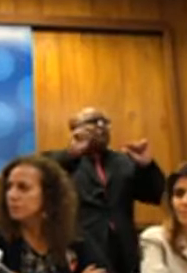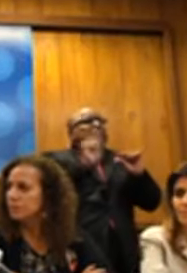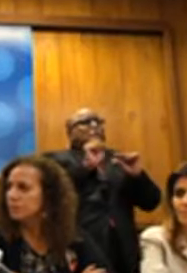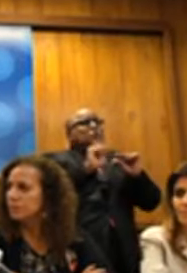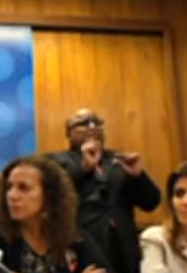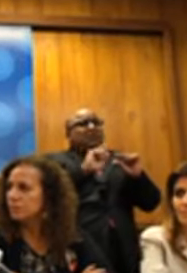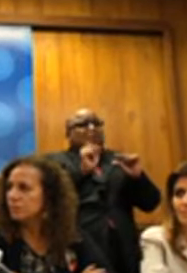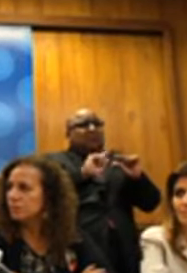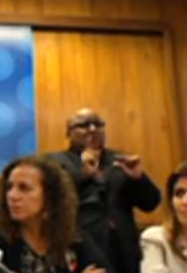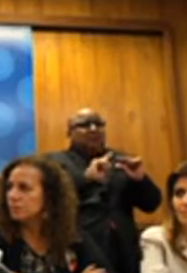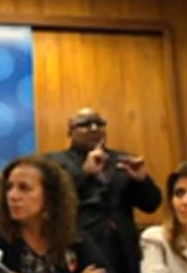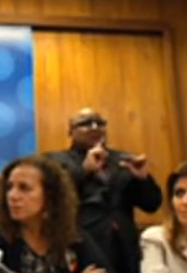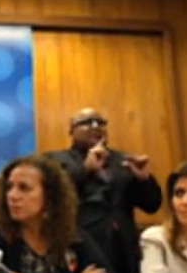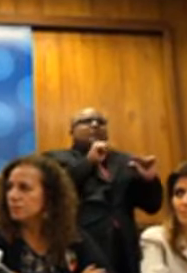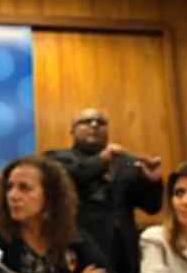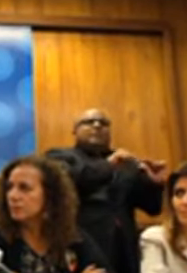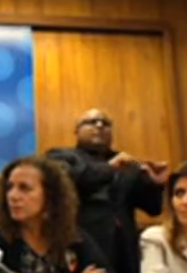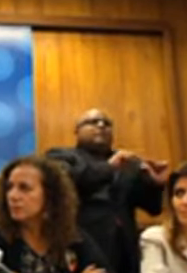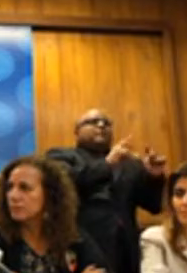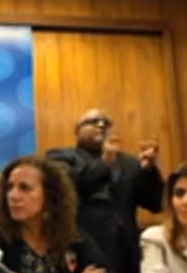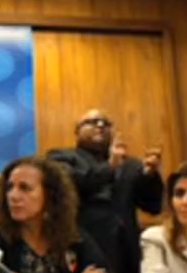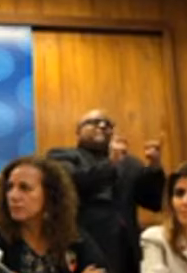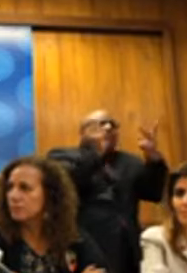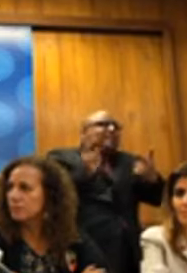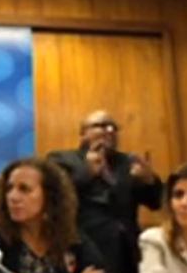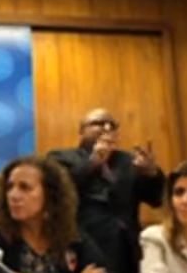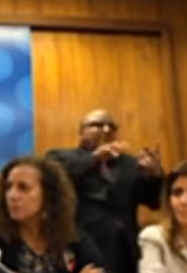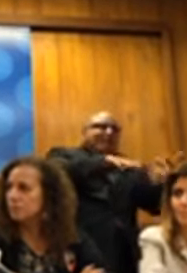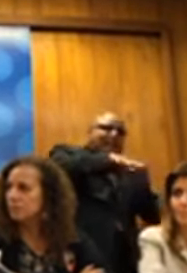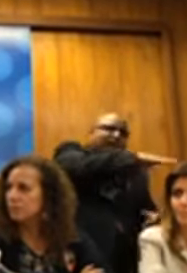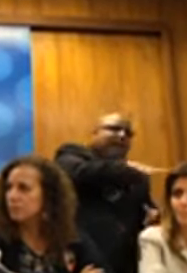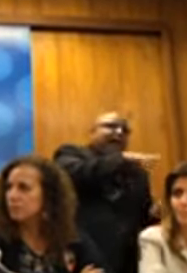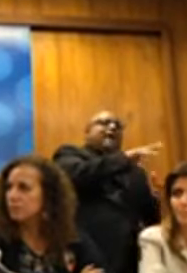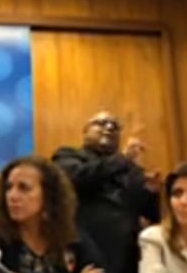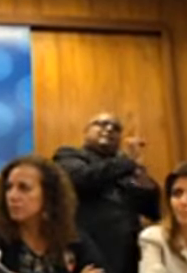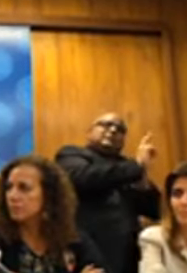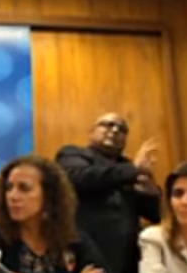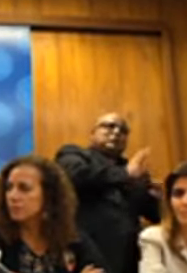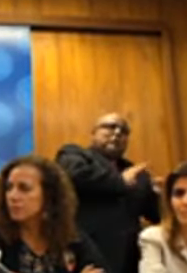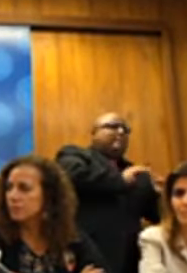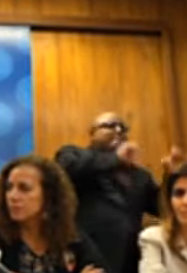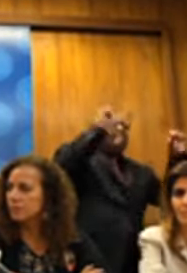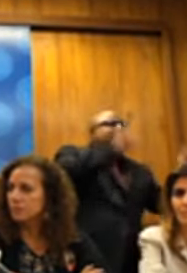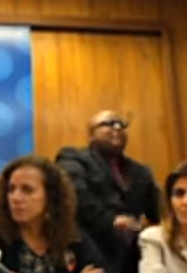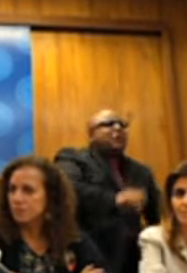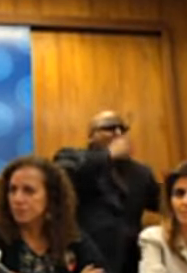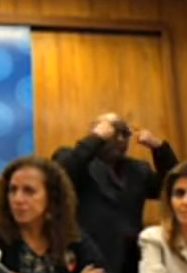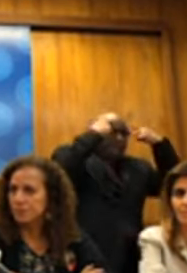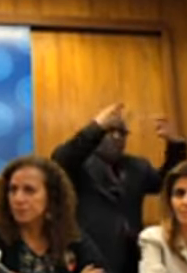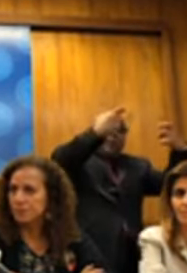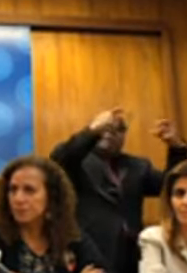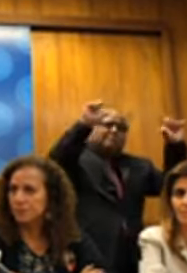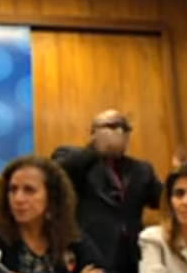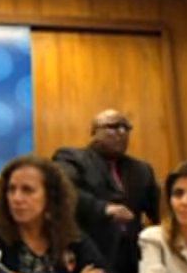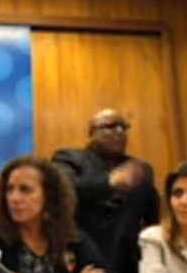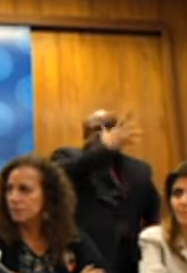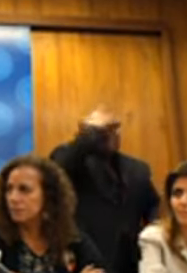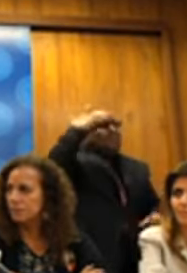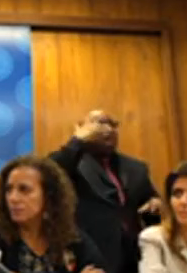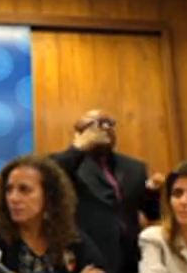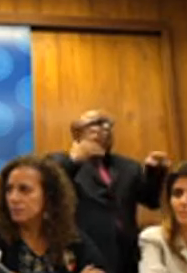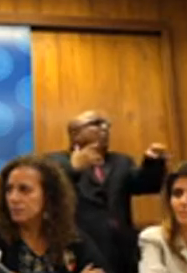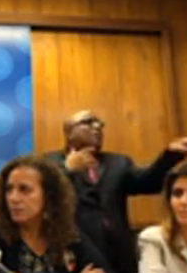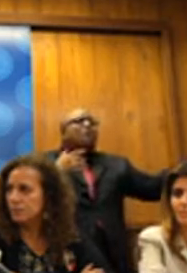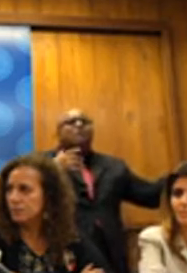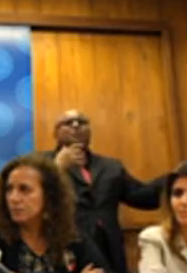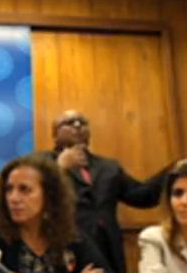a privatização da violência, da segurança pública, vai gerar mais violência. As pessoas não estão preparadas para